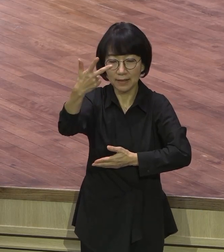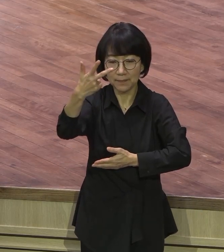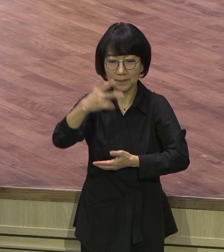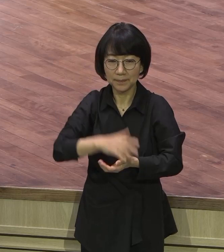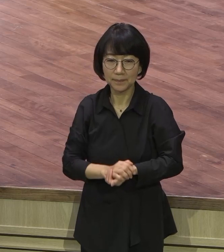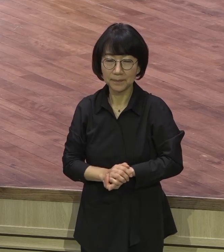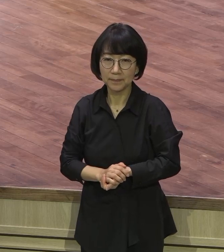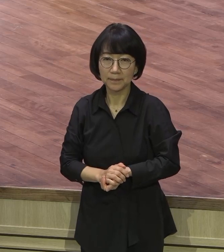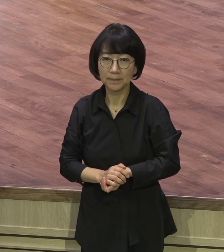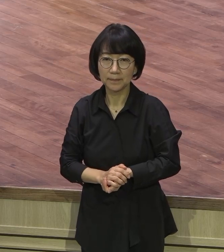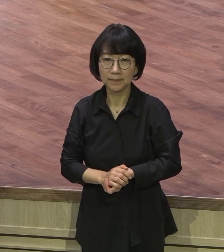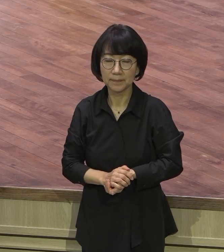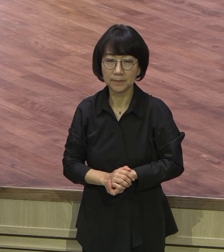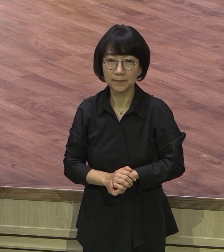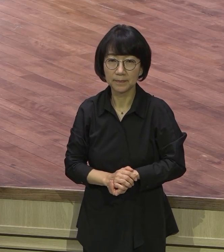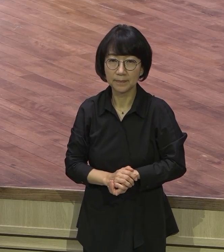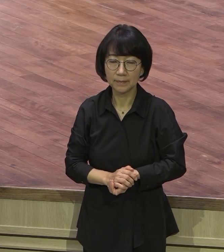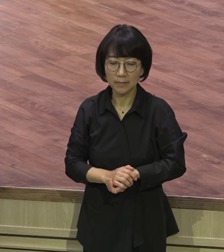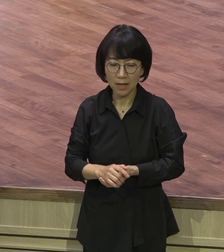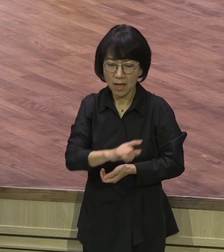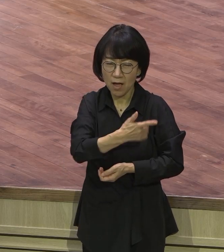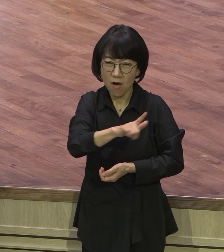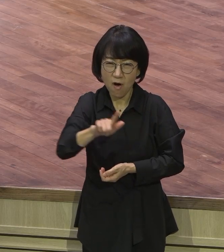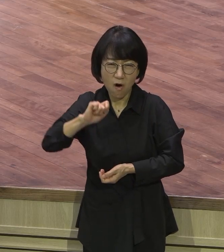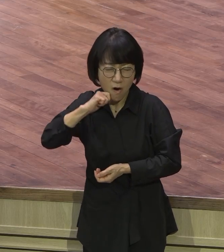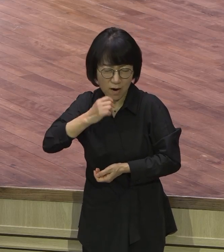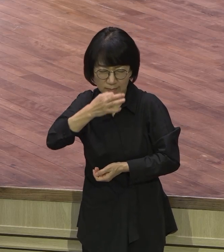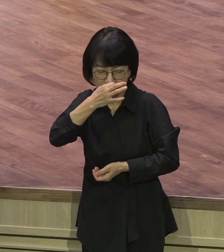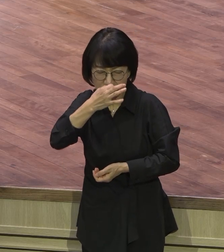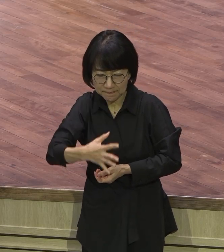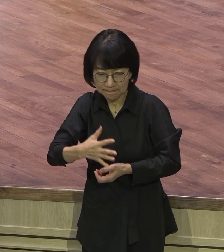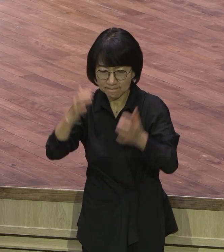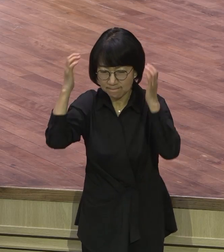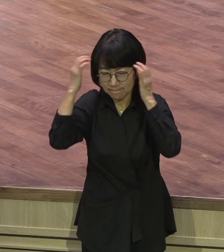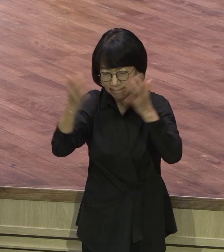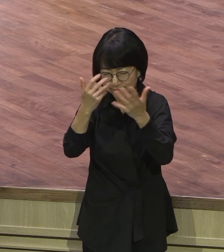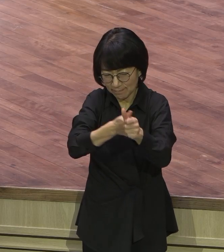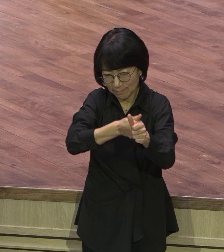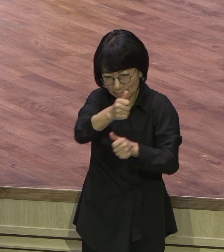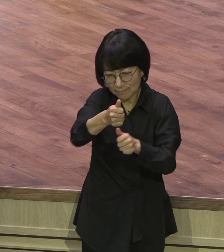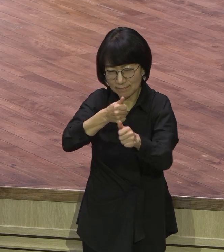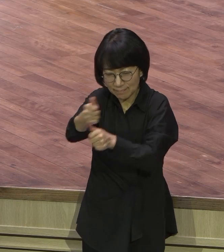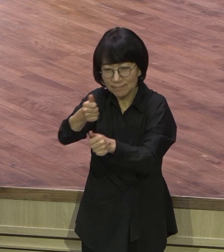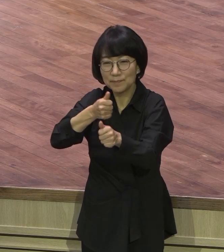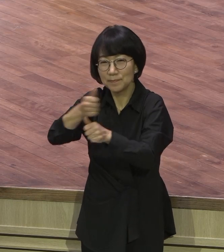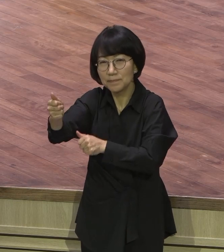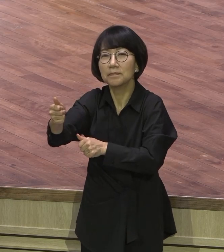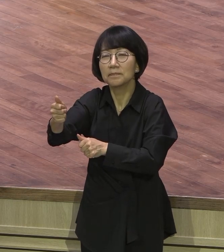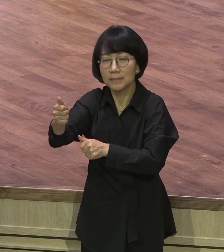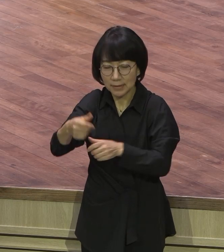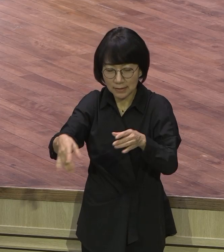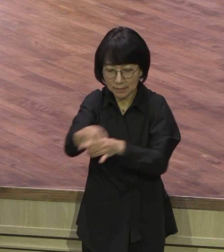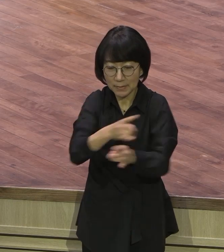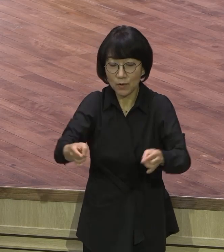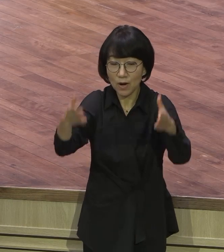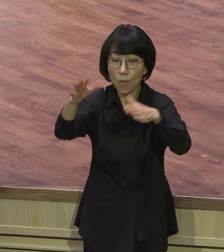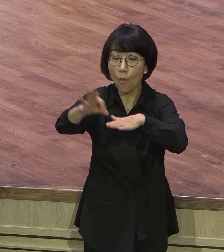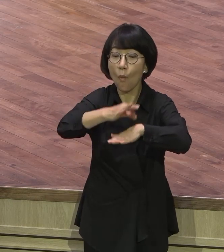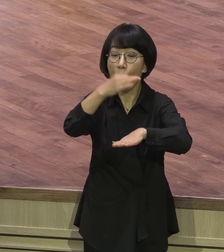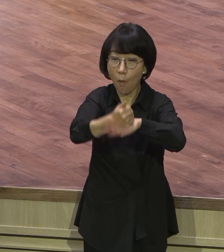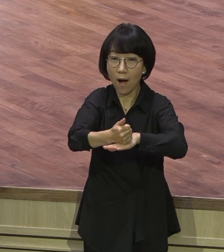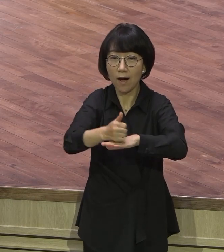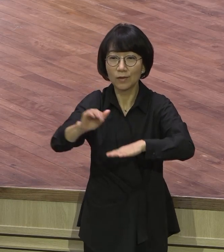엄청난 여러가지 난관을 다 겪으면서도 백화점왕으로 불리게 된 바탕에는